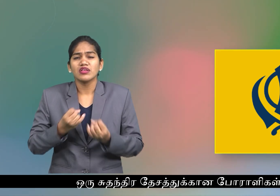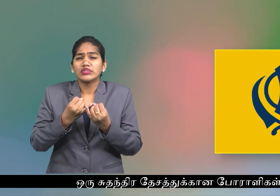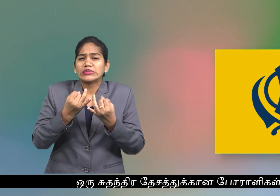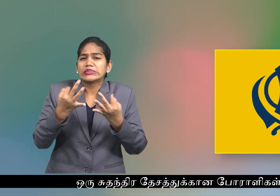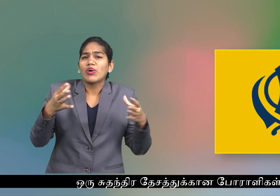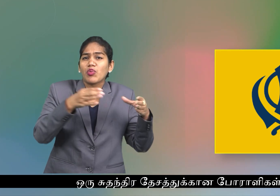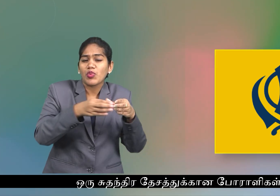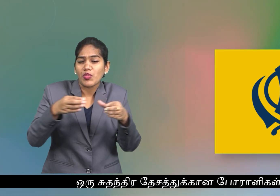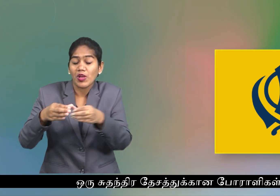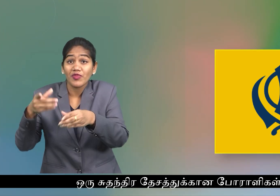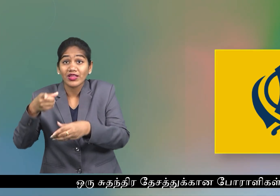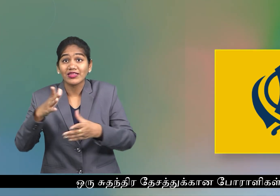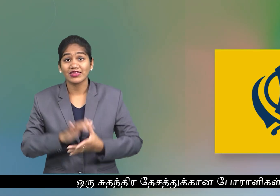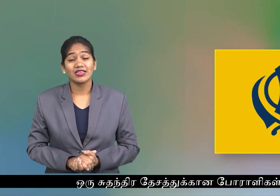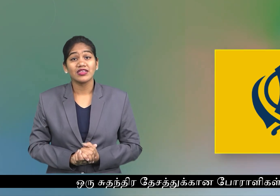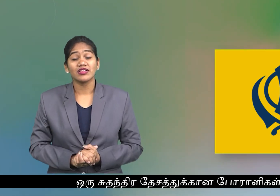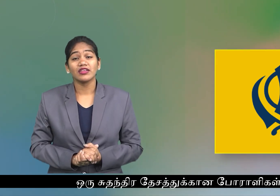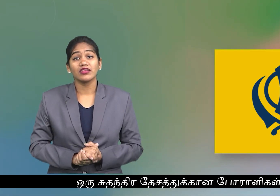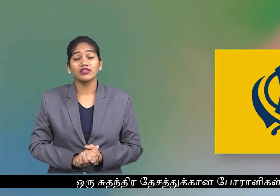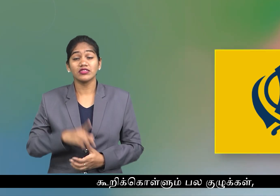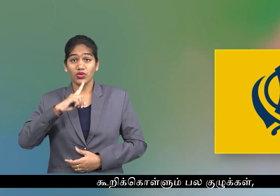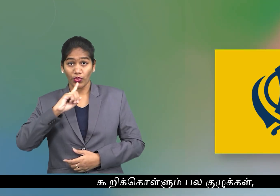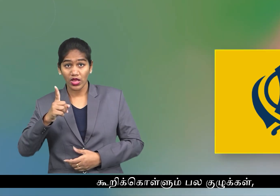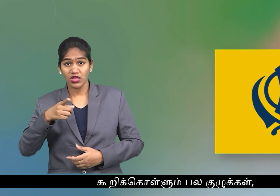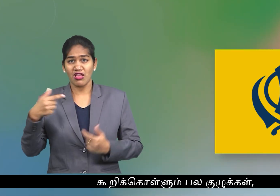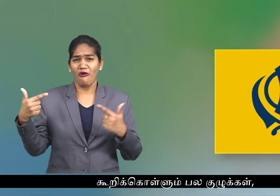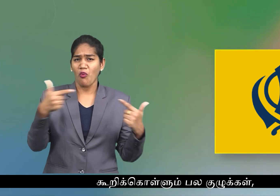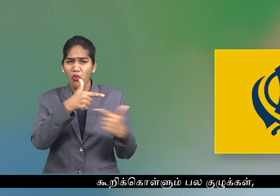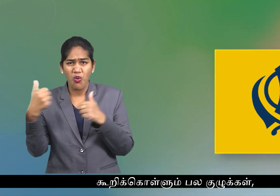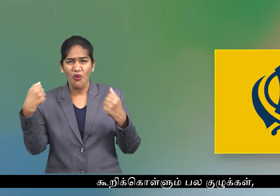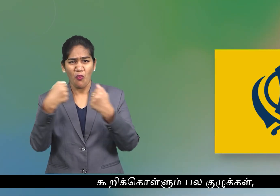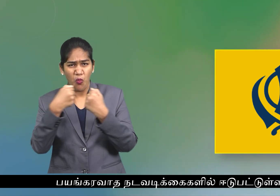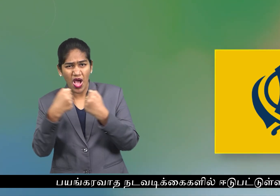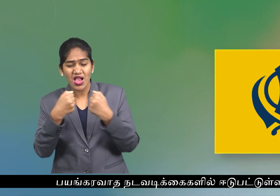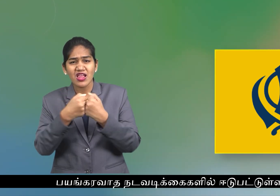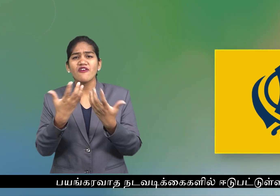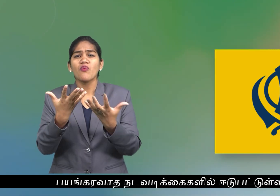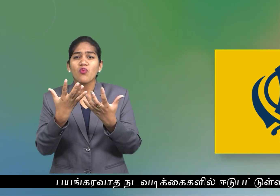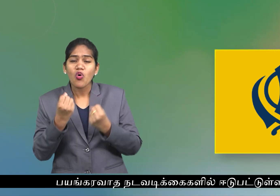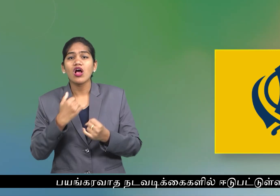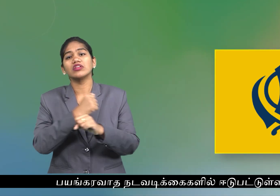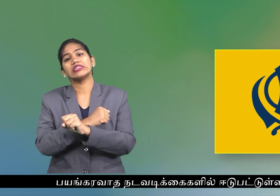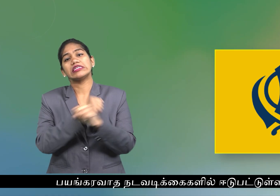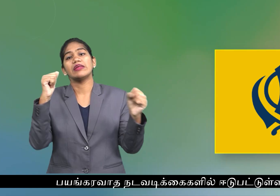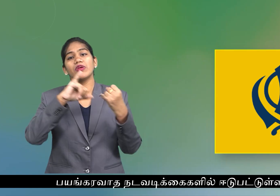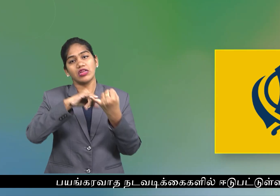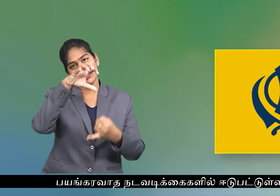ஒரு சுதந்திர தேசத்துக்கான போராளிகள் என்று சொல்லிக்கொள்ளும் பல குழுக்கள் பயங்கரவாத நடவடிக்கைகளில்